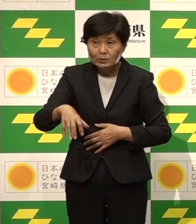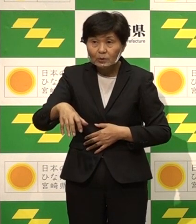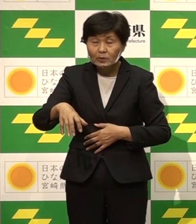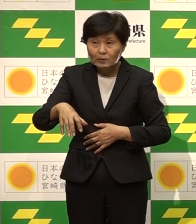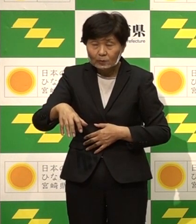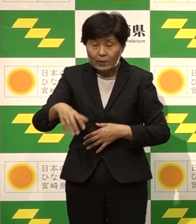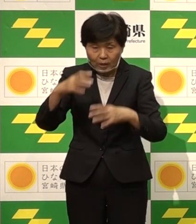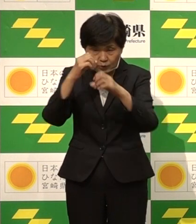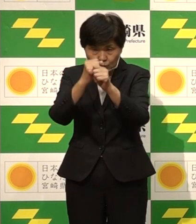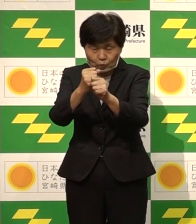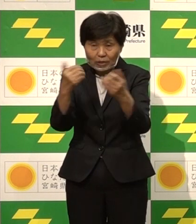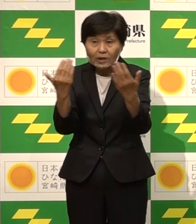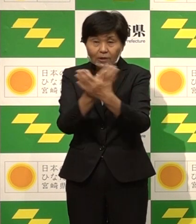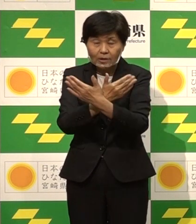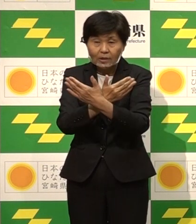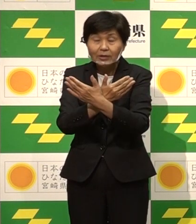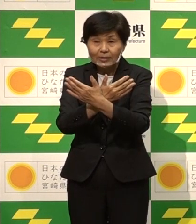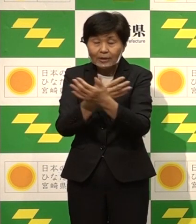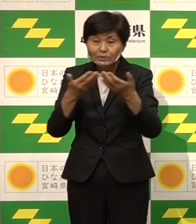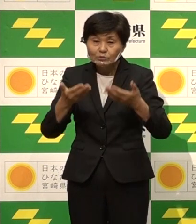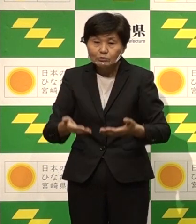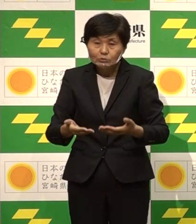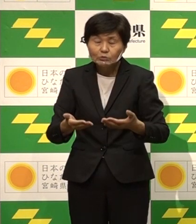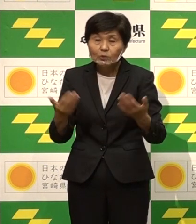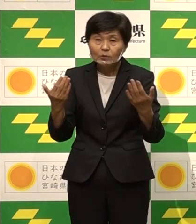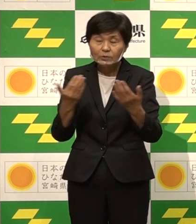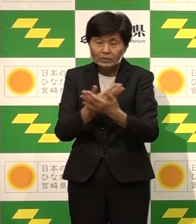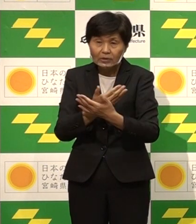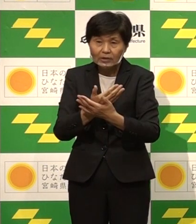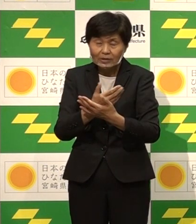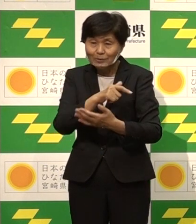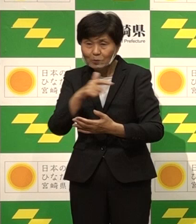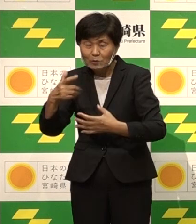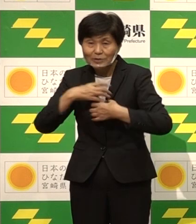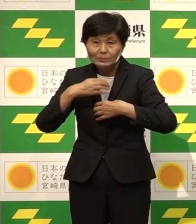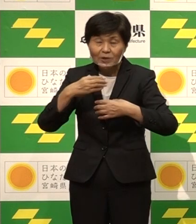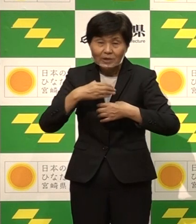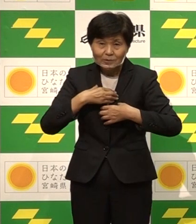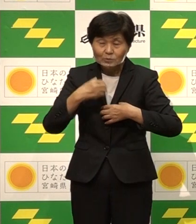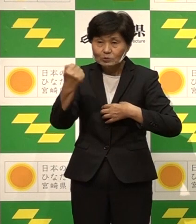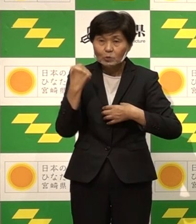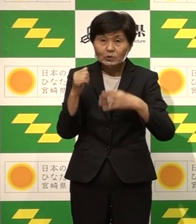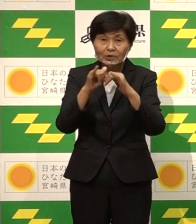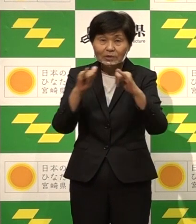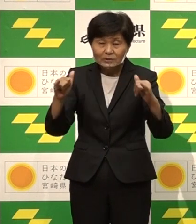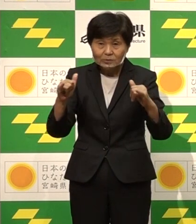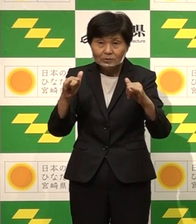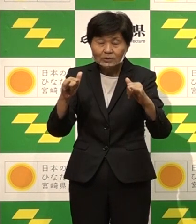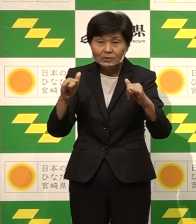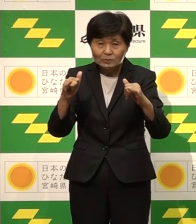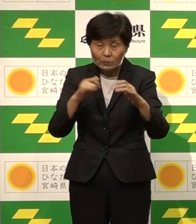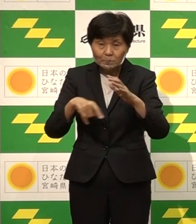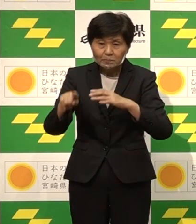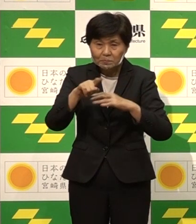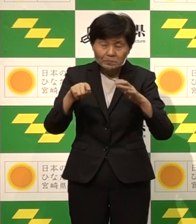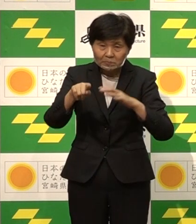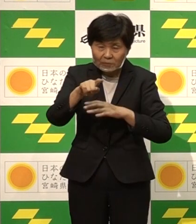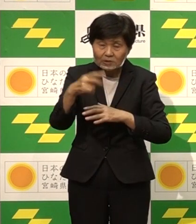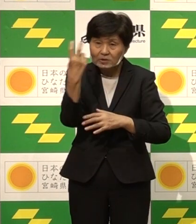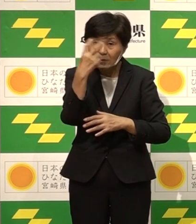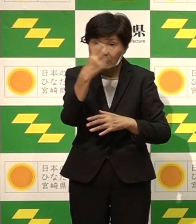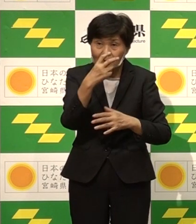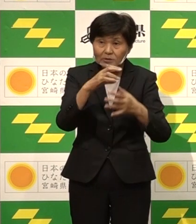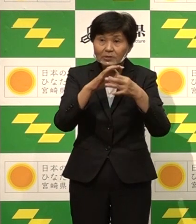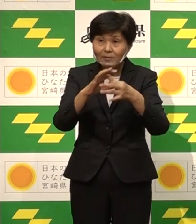ということで、リスクの高い方を中心に行いますので、そういうところ